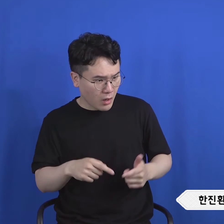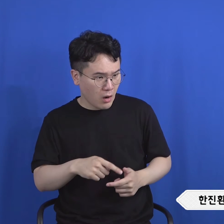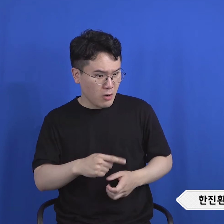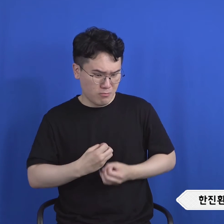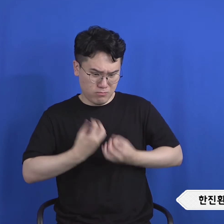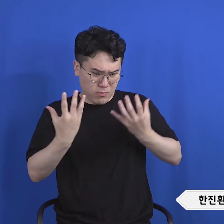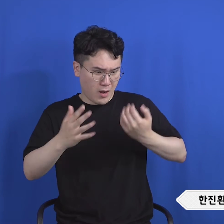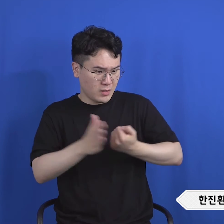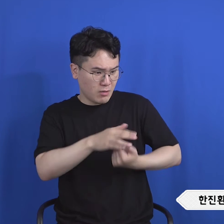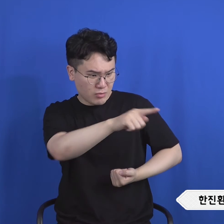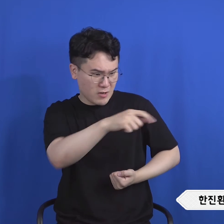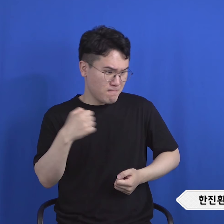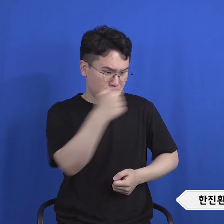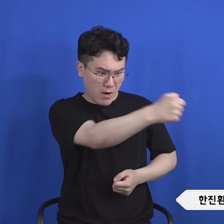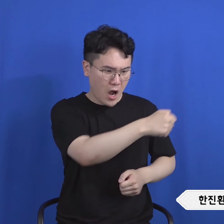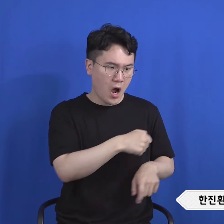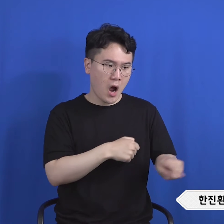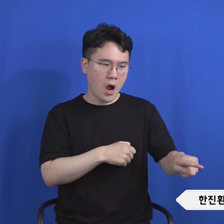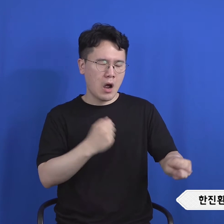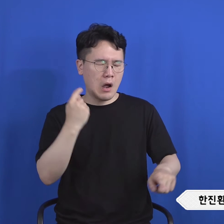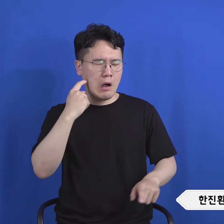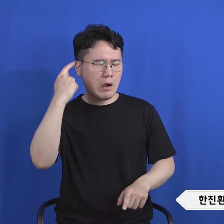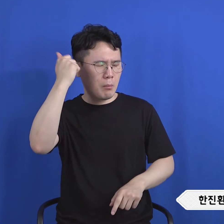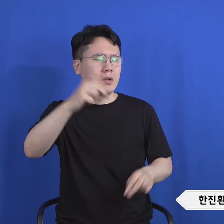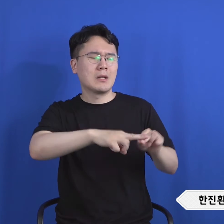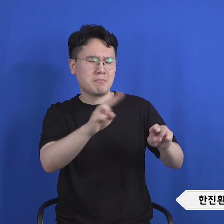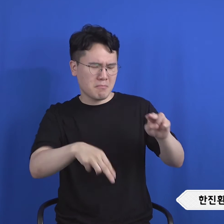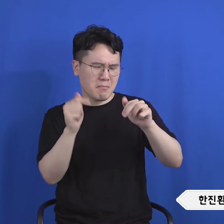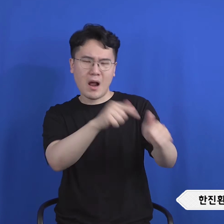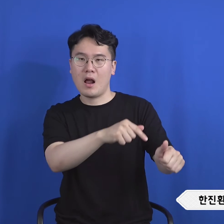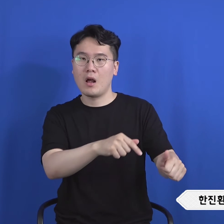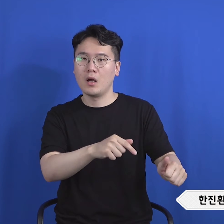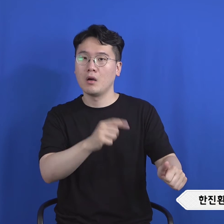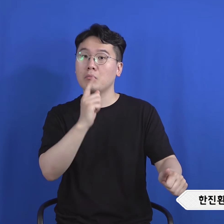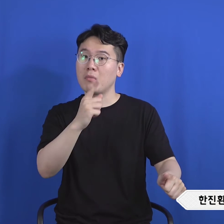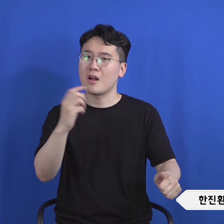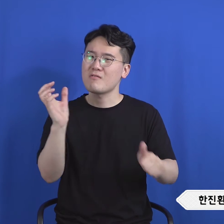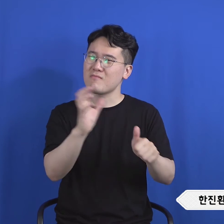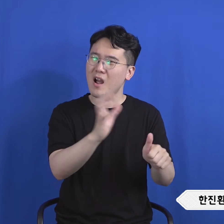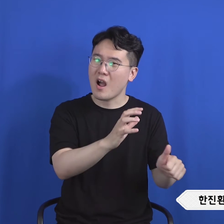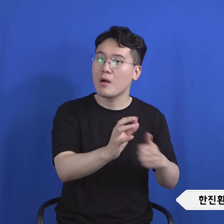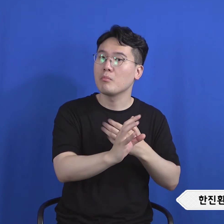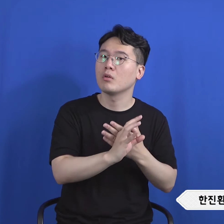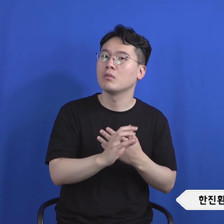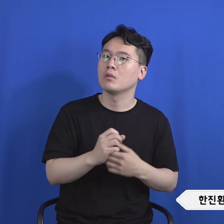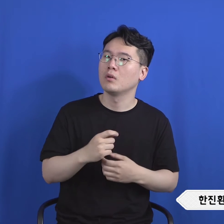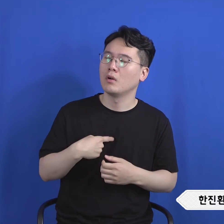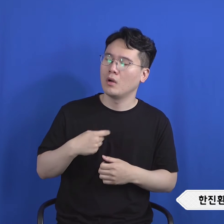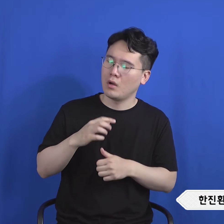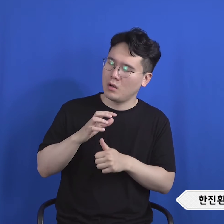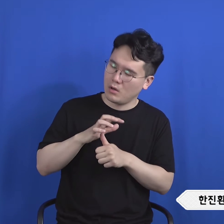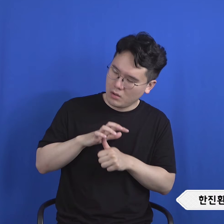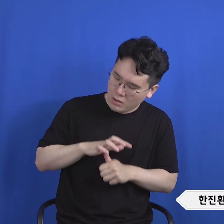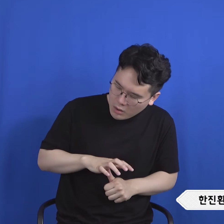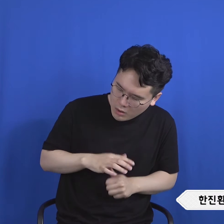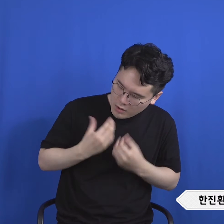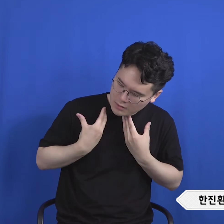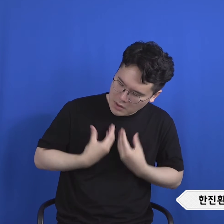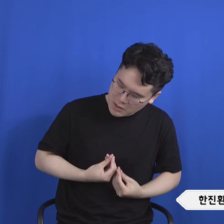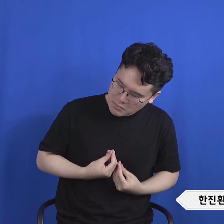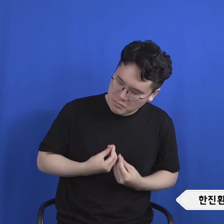보는 것이 아니라 세상에 하나밖에 없는 사랑하는 남편으로 그렇게 받아주는데 뭐 낙심할 것이 뭐가 있습니까?